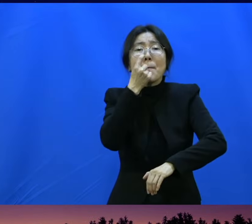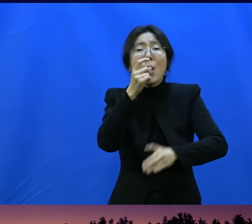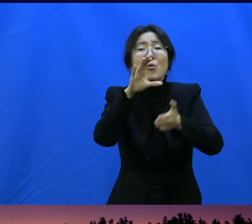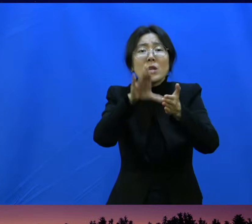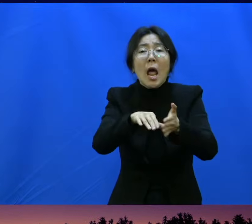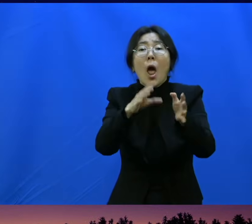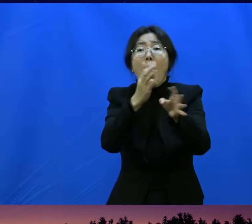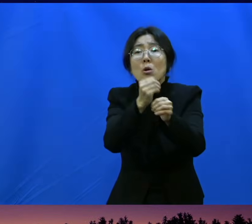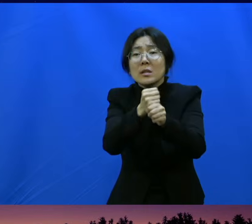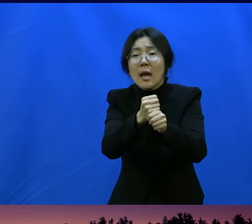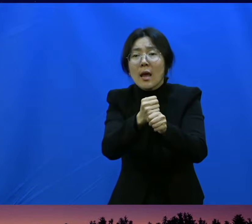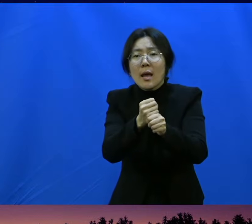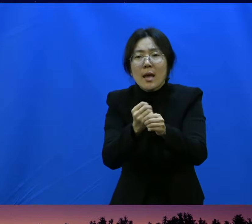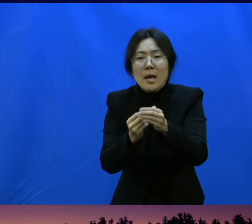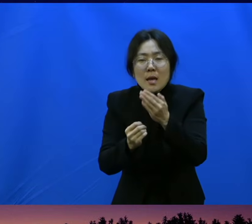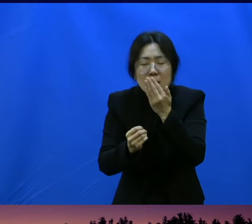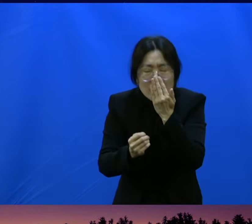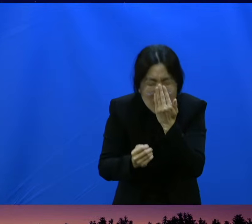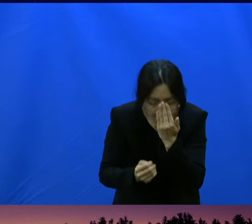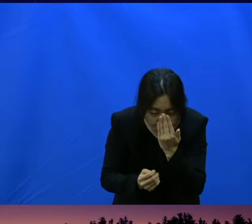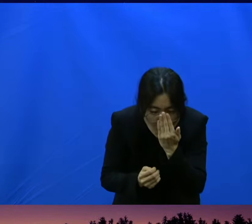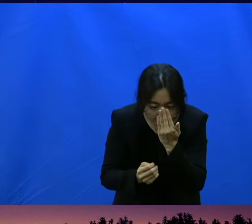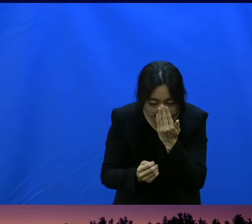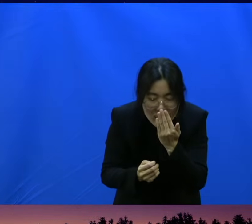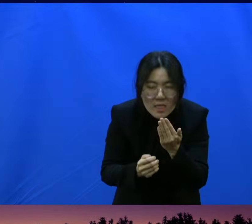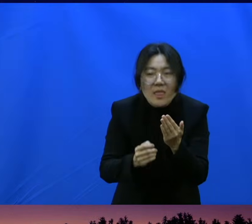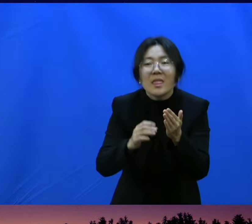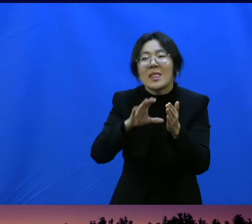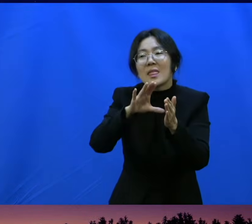그래서 우리의 삶에 동굴이 필요한 거죠.